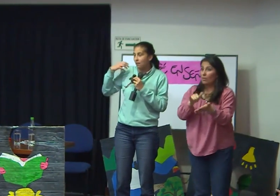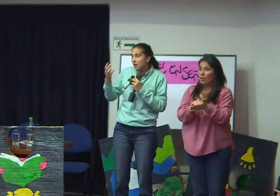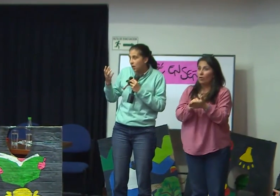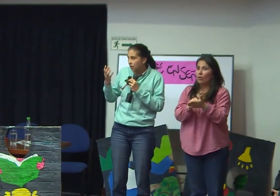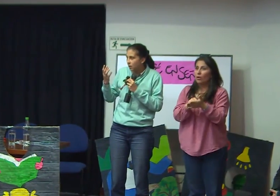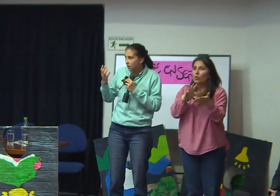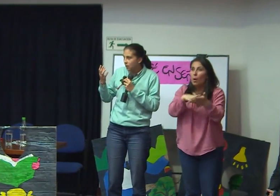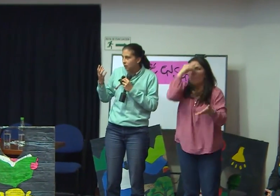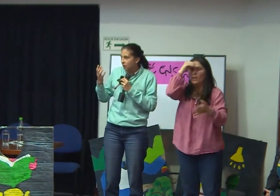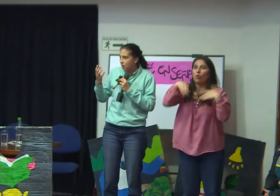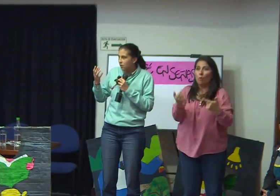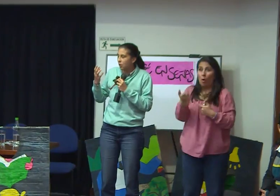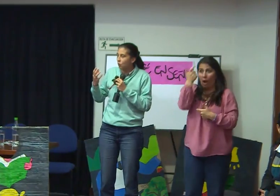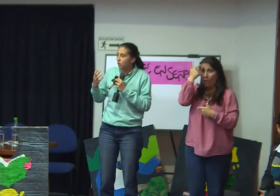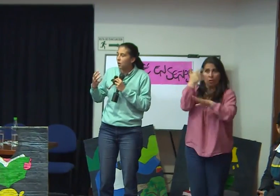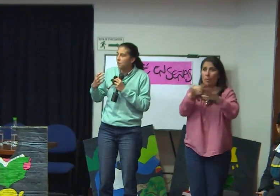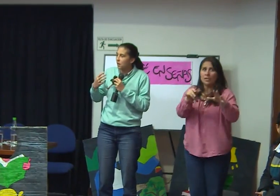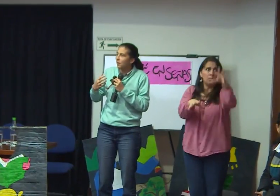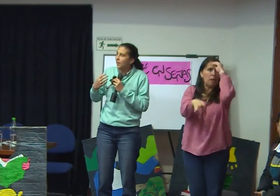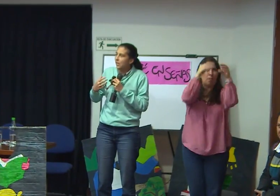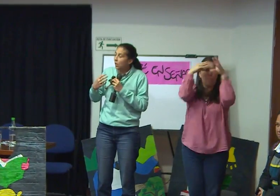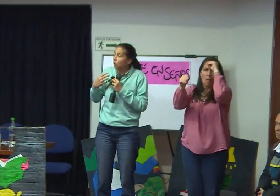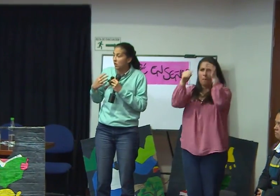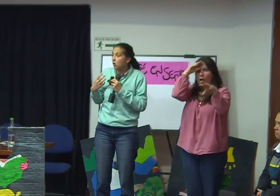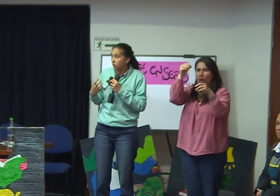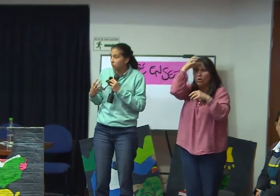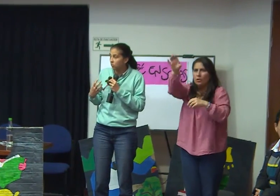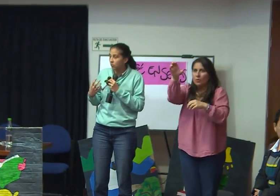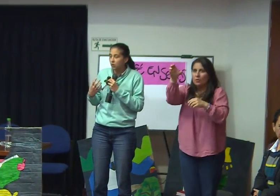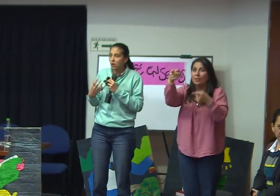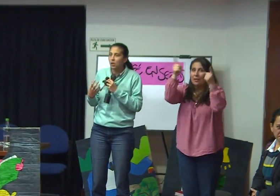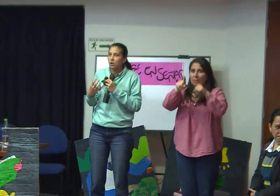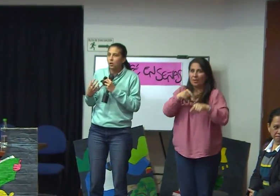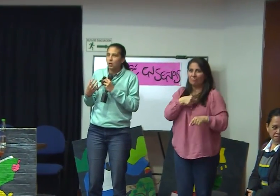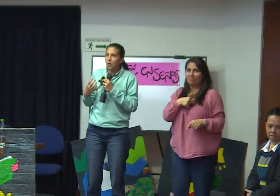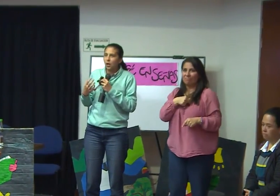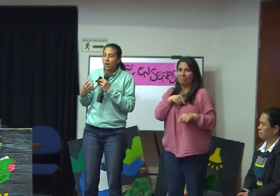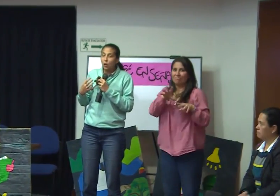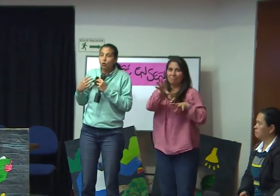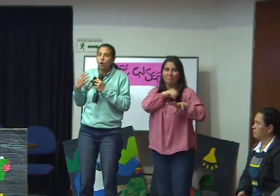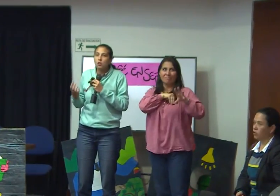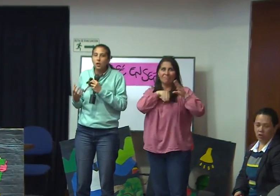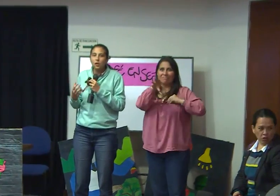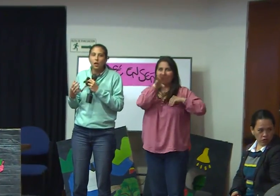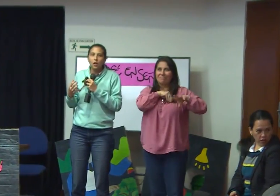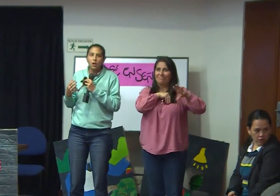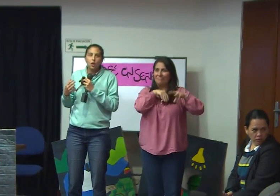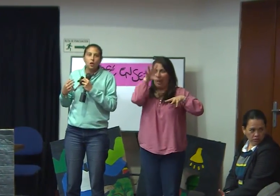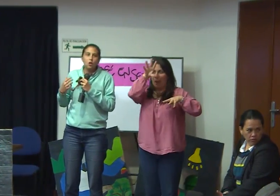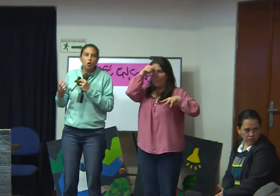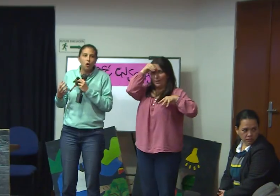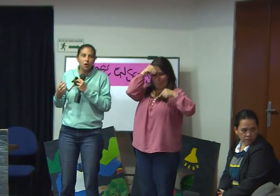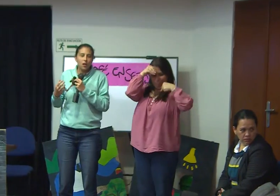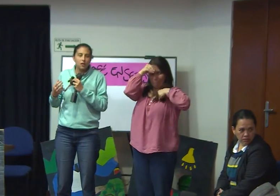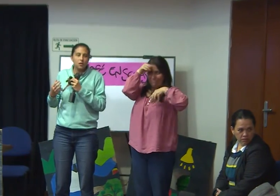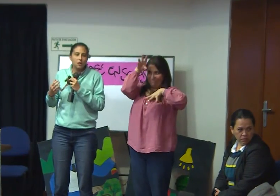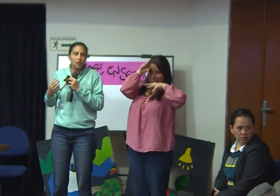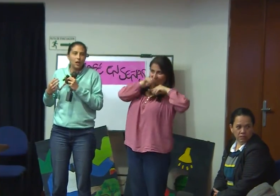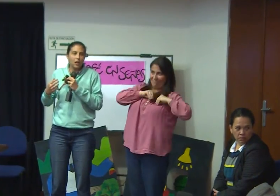cabeza, sino uno también aprende desde el corazón, ¿sí? Y un docente no es el que